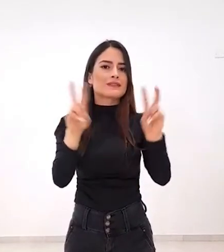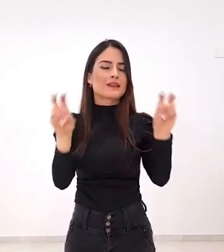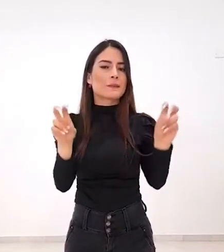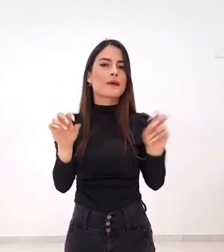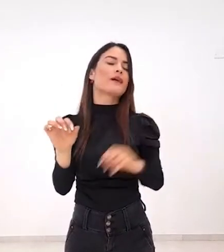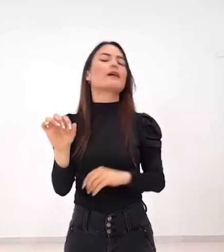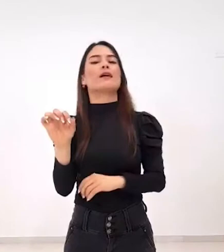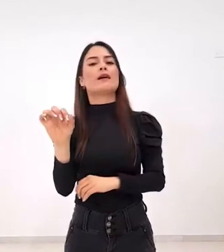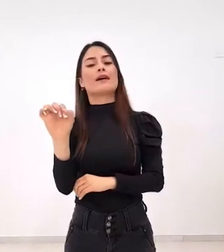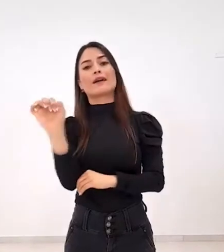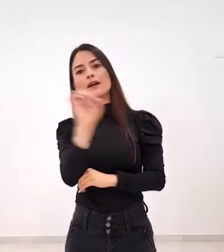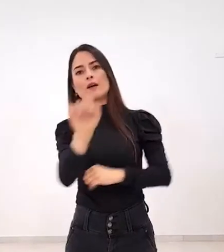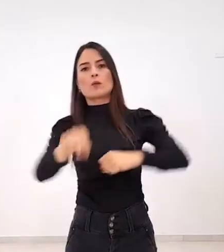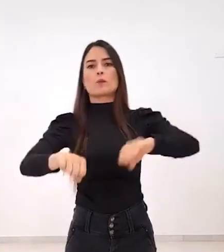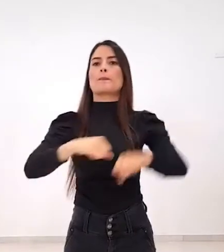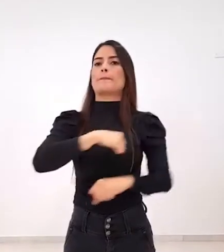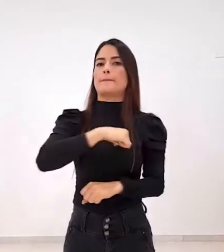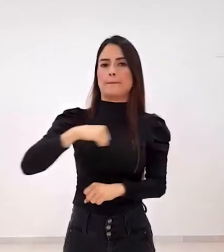vehículo